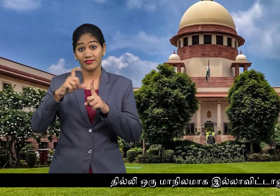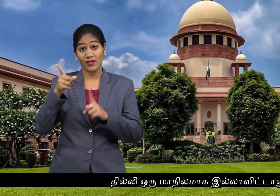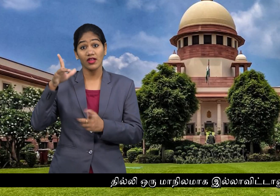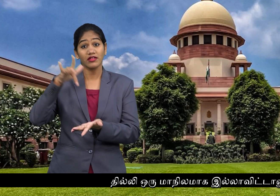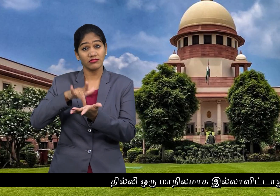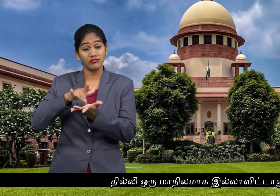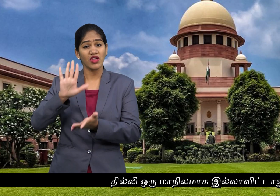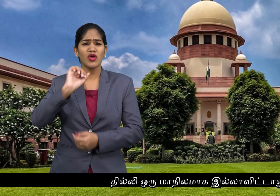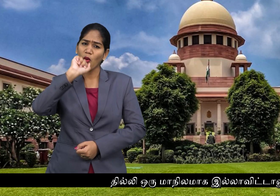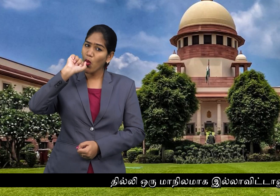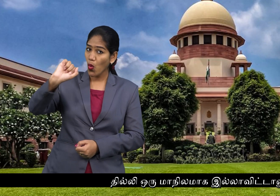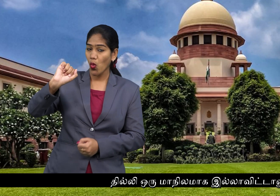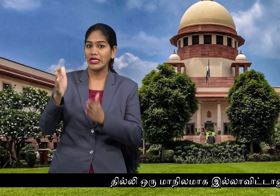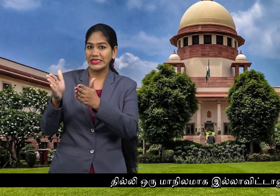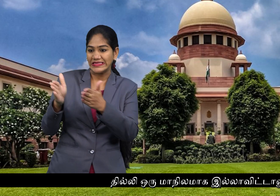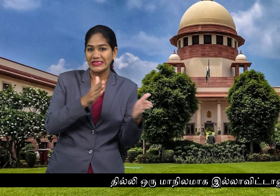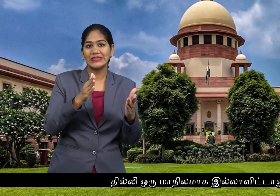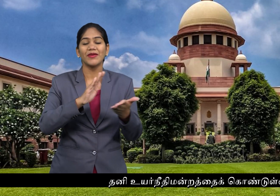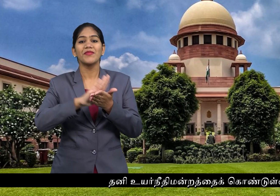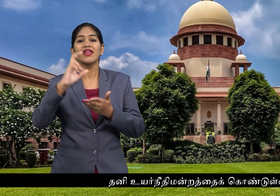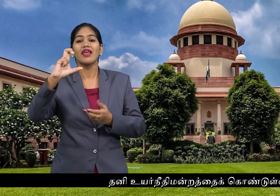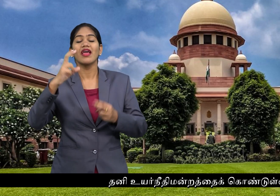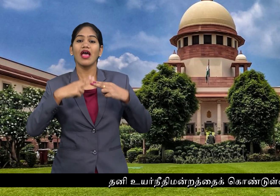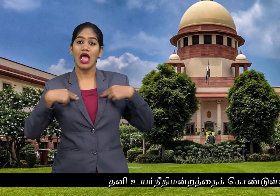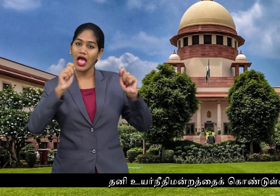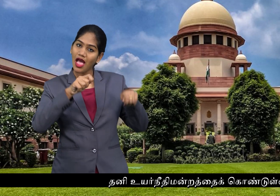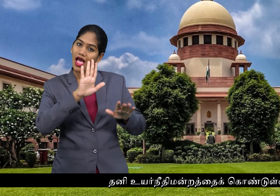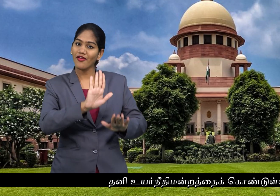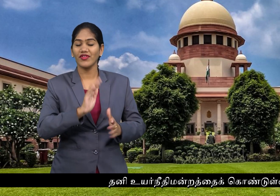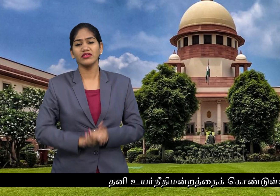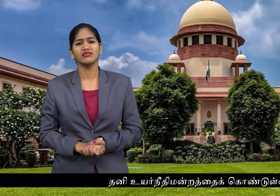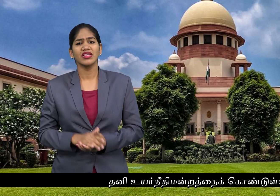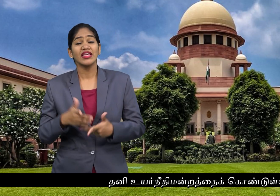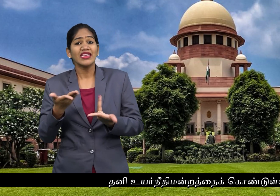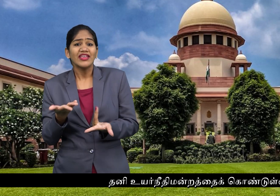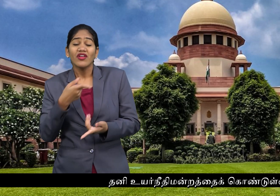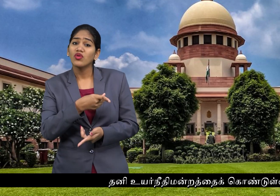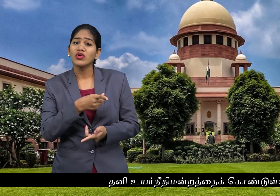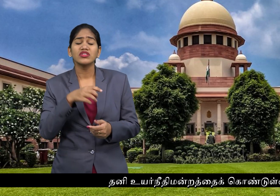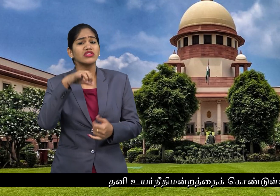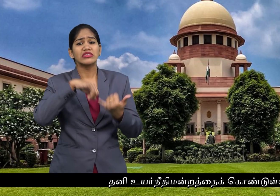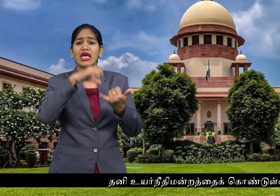தில்லி ஒரு மாநிலமாக இல்லாவிட்டாலும் தனி உயர்நீதிமன்றத்தை கொண்டுள்ளது.